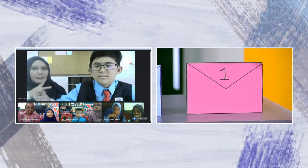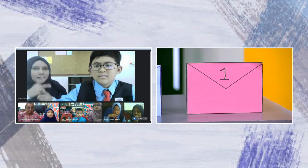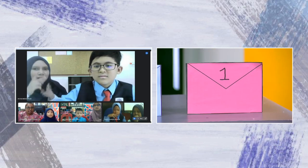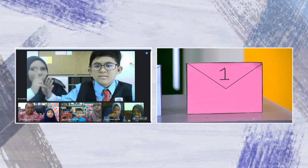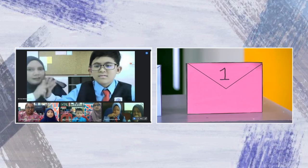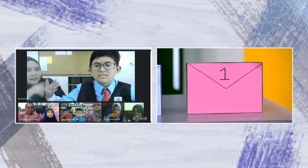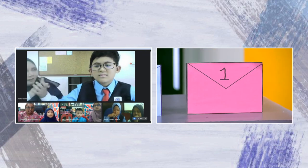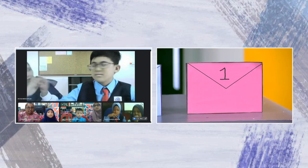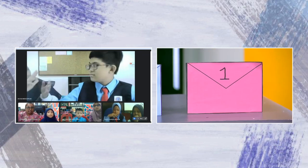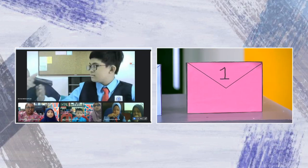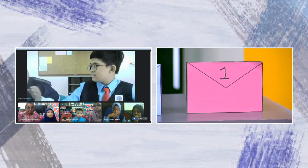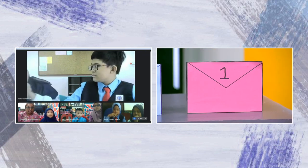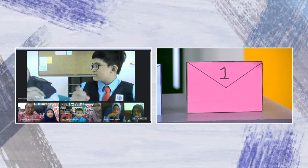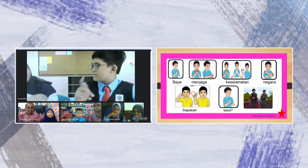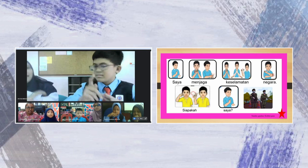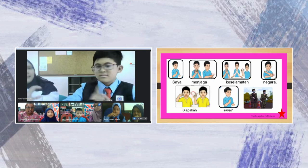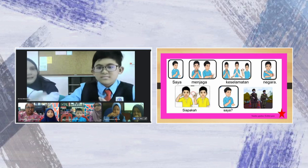keselamatan negara.